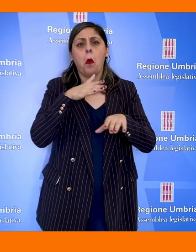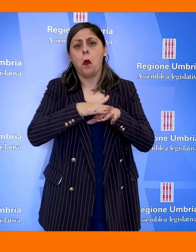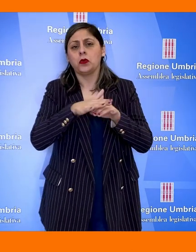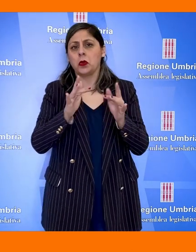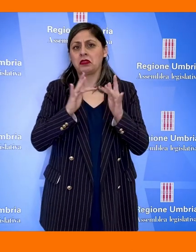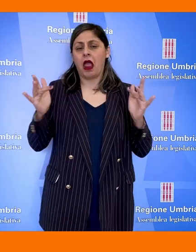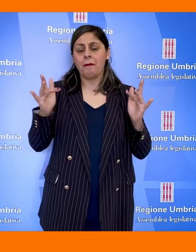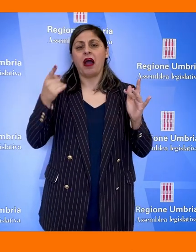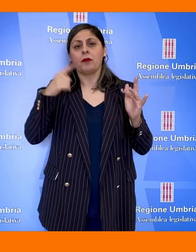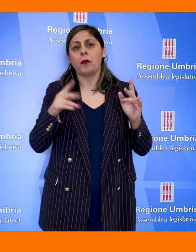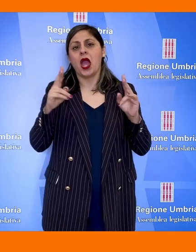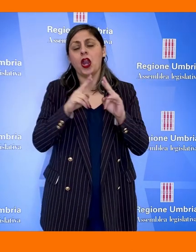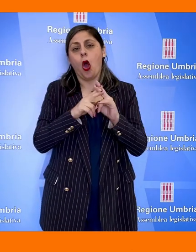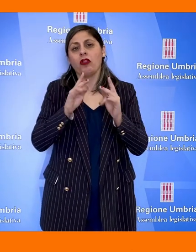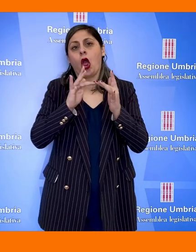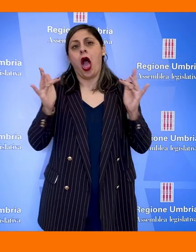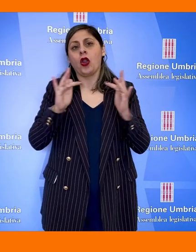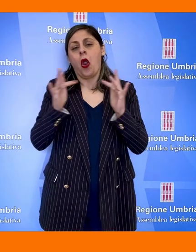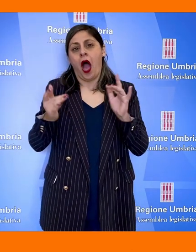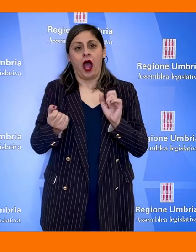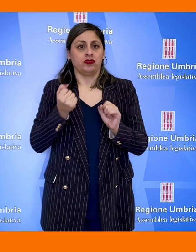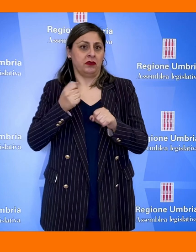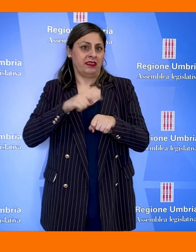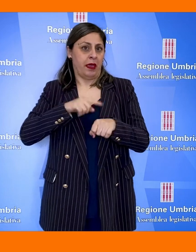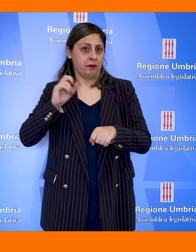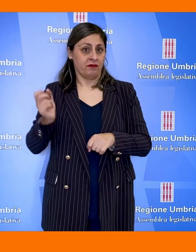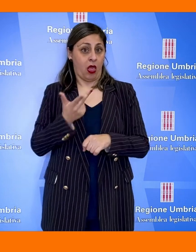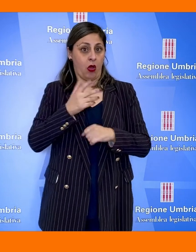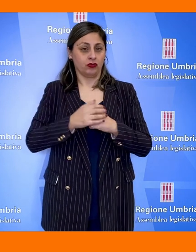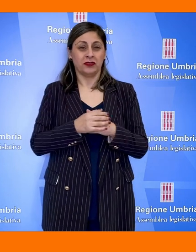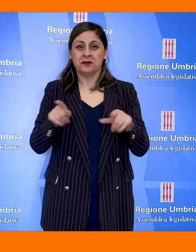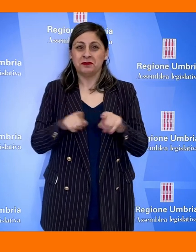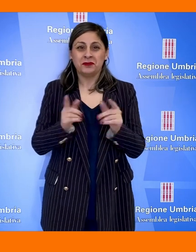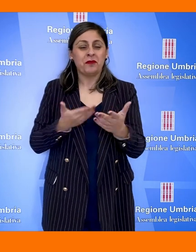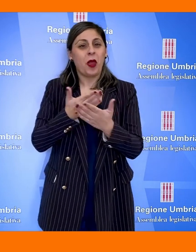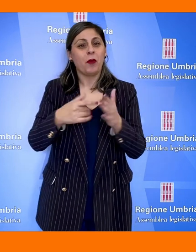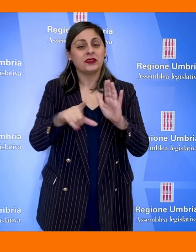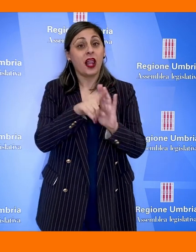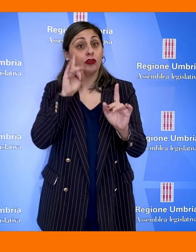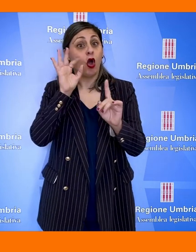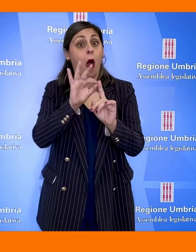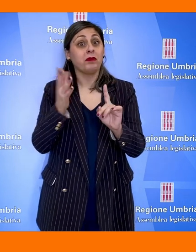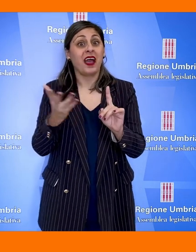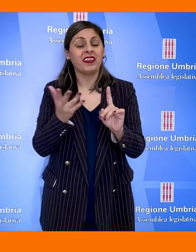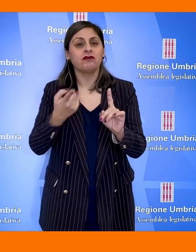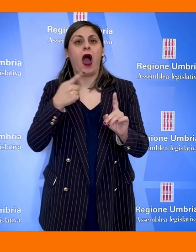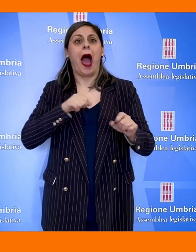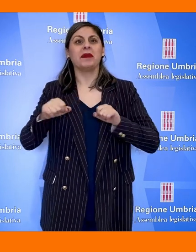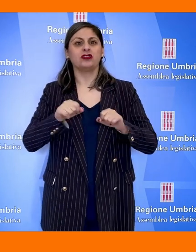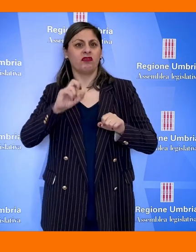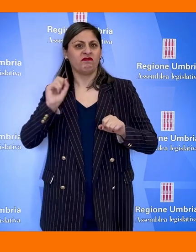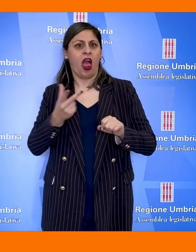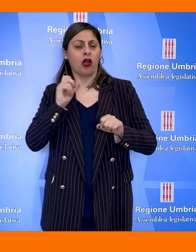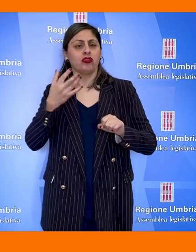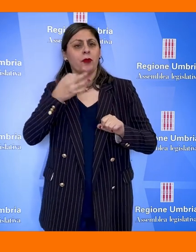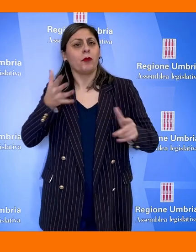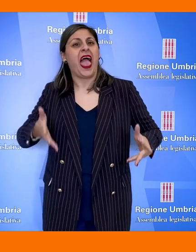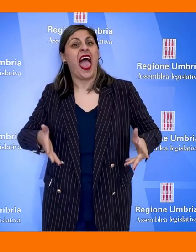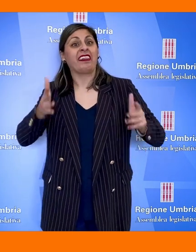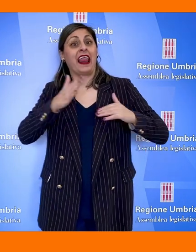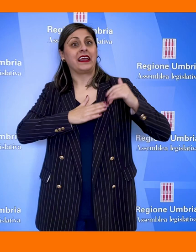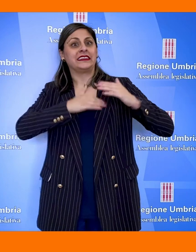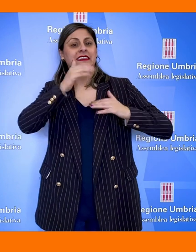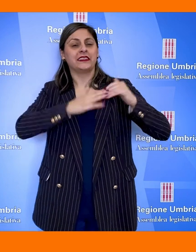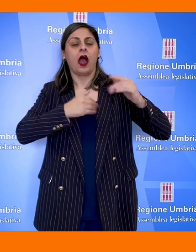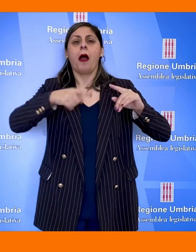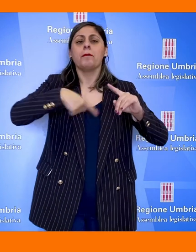modalità telematiche per lo svolgimento degli incontri. Inoltre, la proposta di legge punta ad elevare i livelli di efficienza amministrativa in